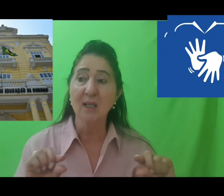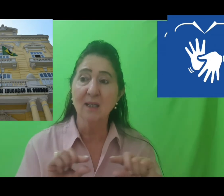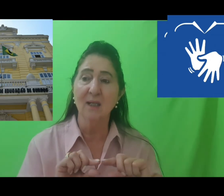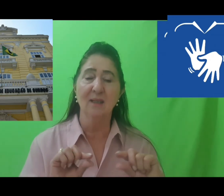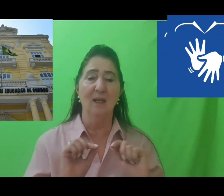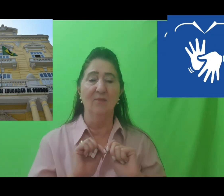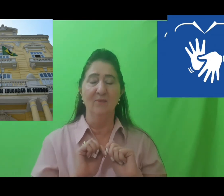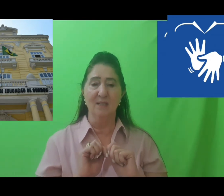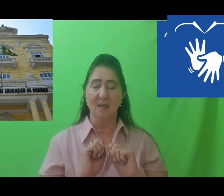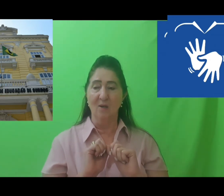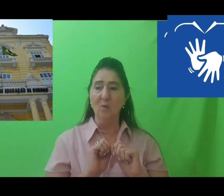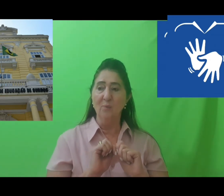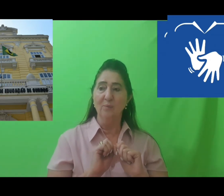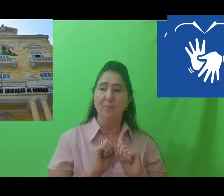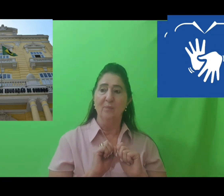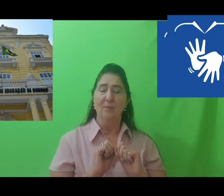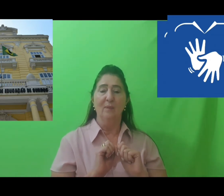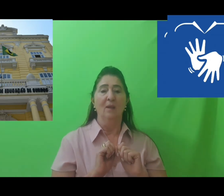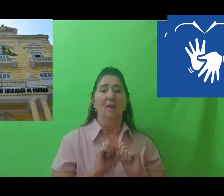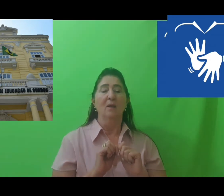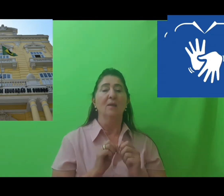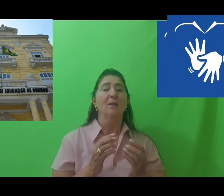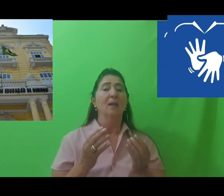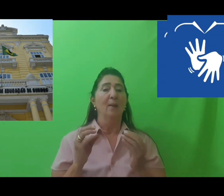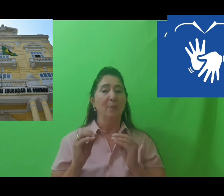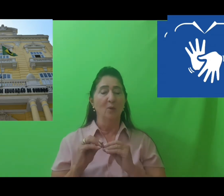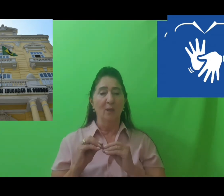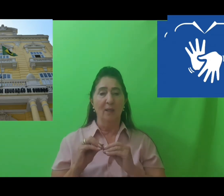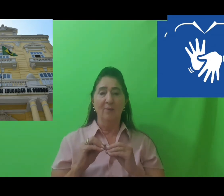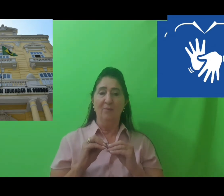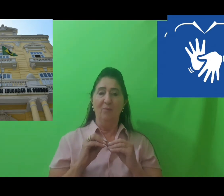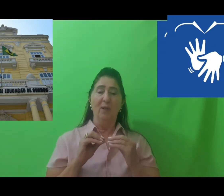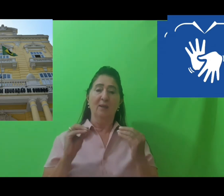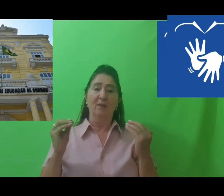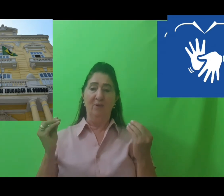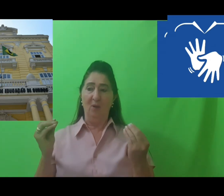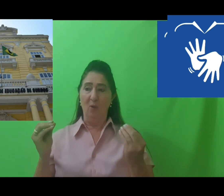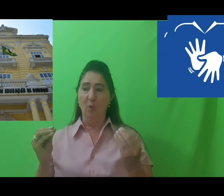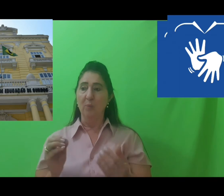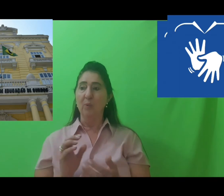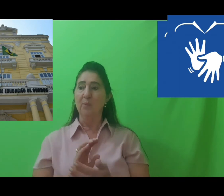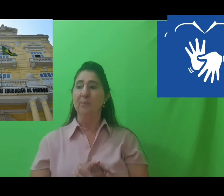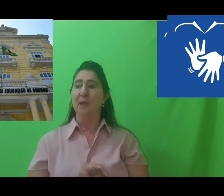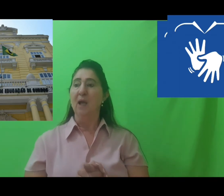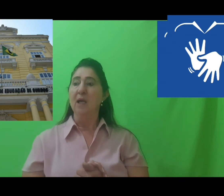na televisão, que a pioneira foi a TV Globo. Em